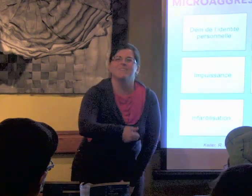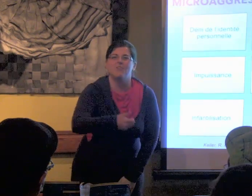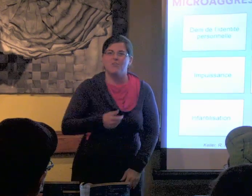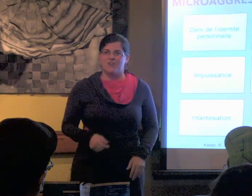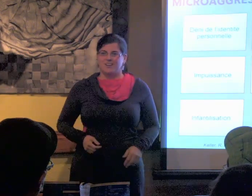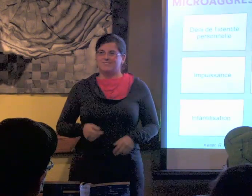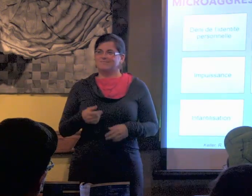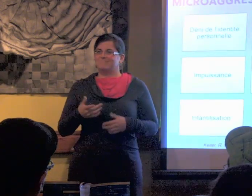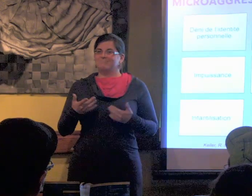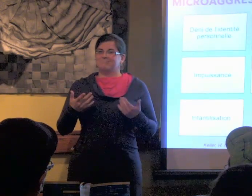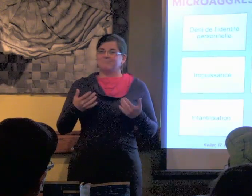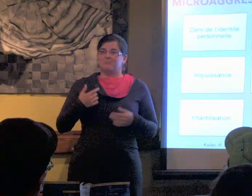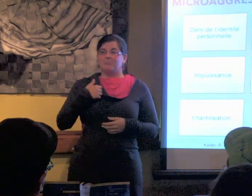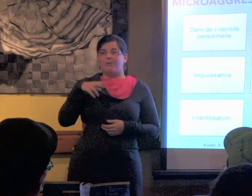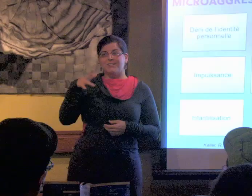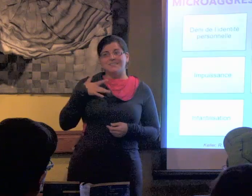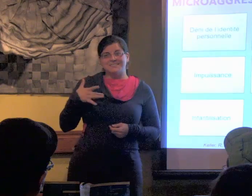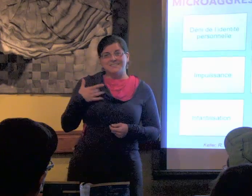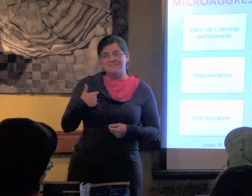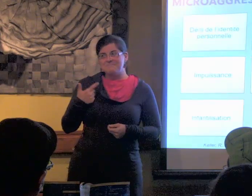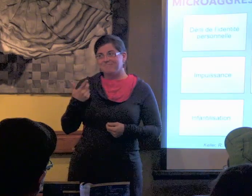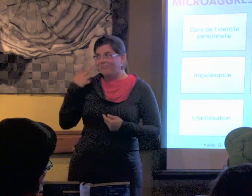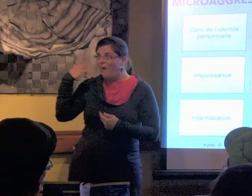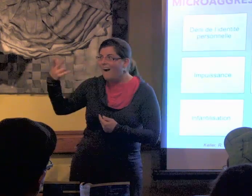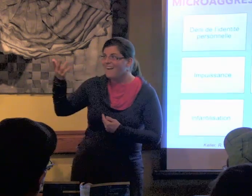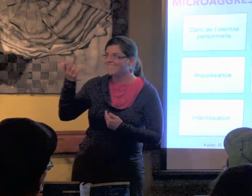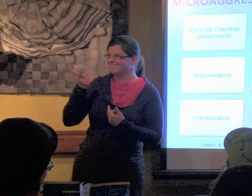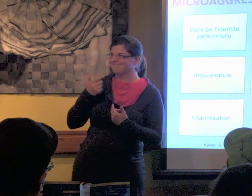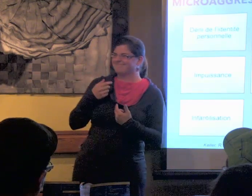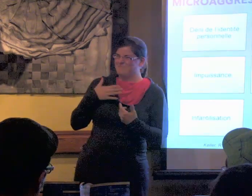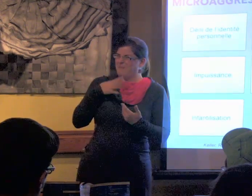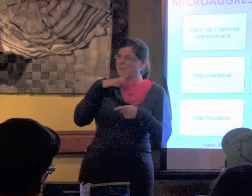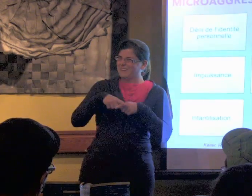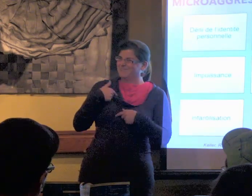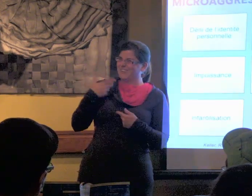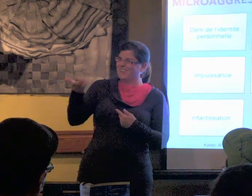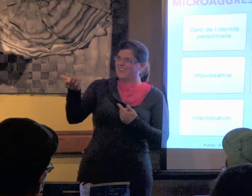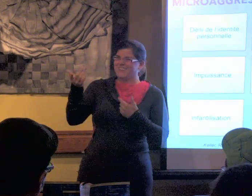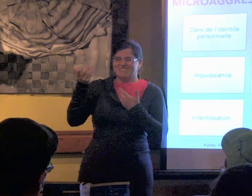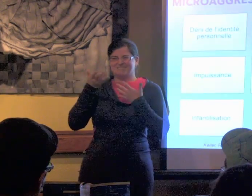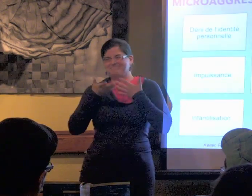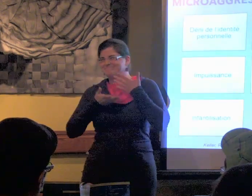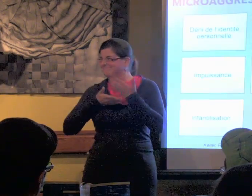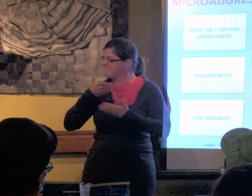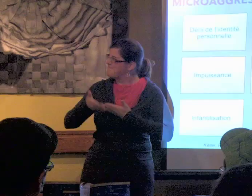bonjour! Comment ça va? » Je suis comme... tu sais, je fais... voyons donc, tu sais, je dis, pourquoi tu me parles comme ça? Tu me